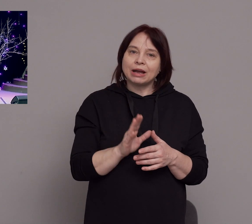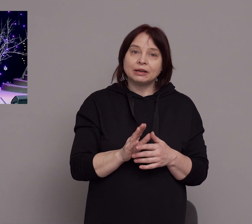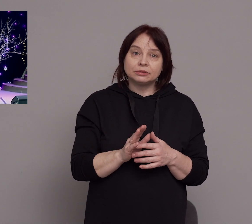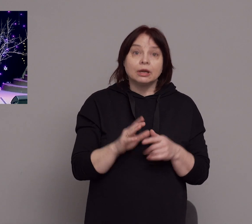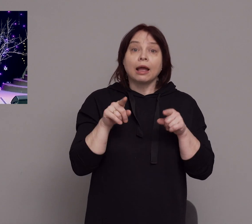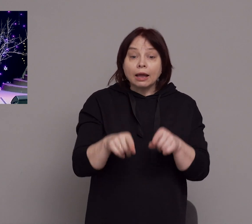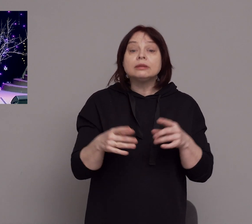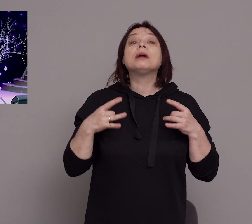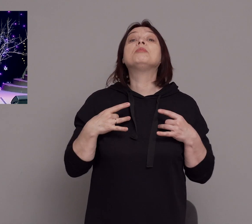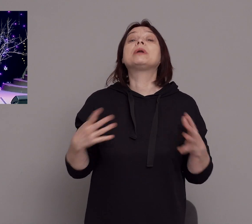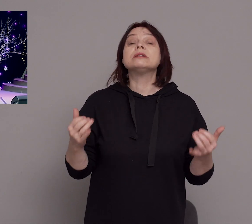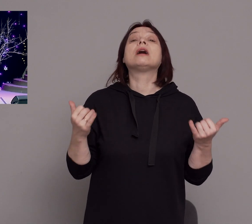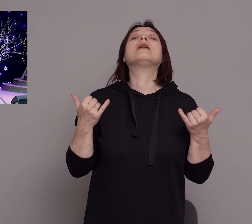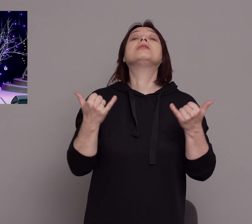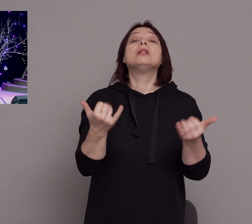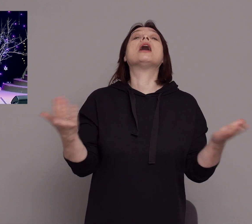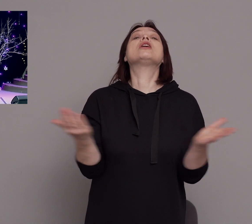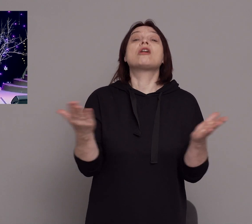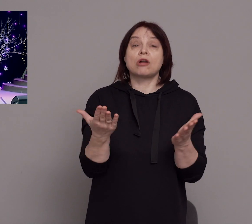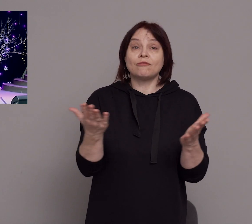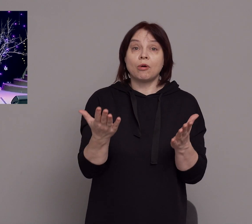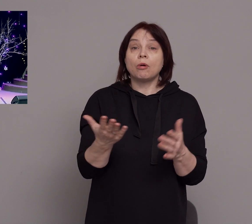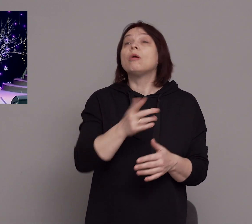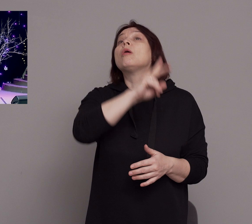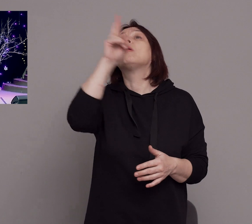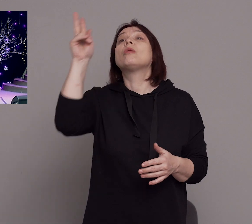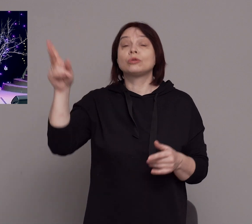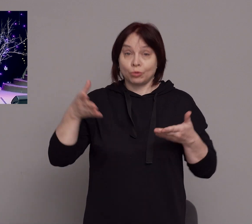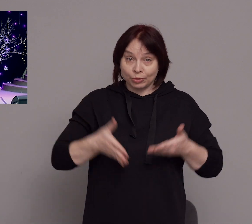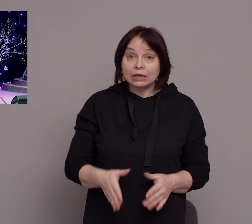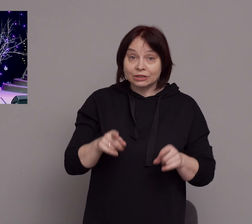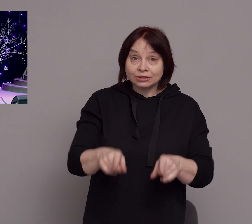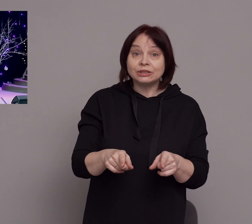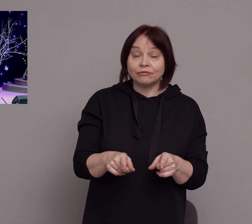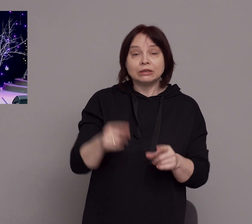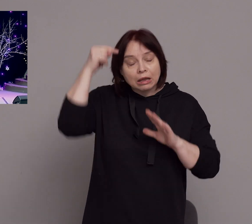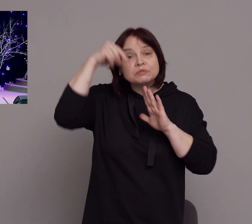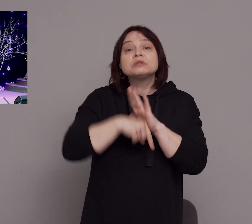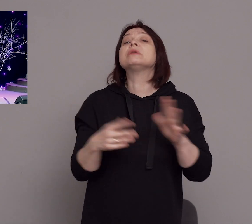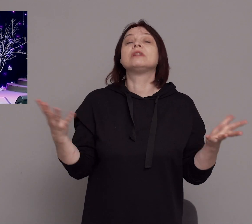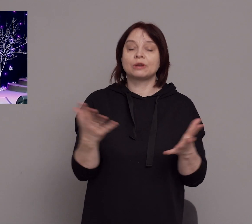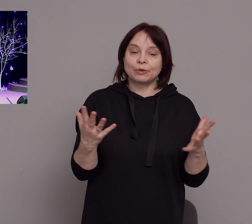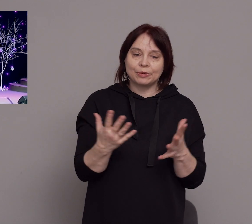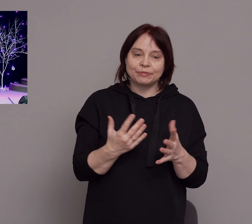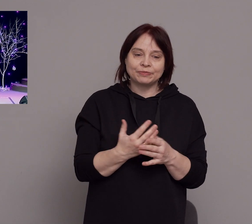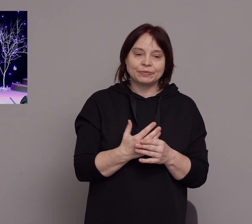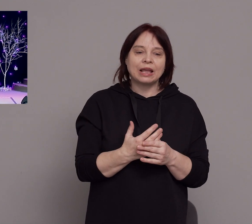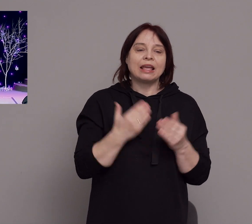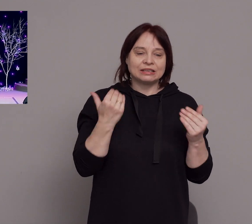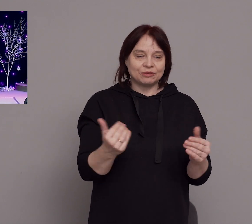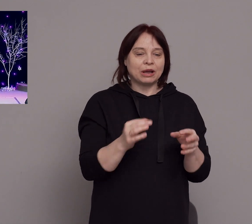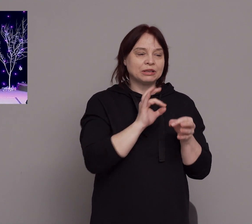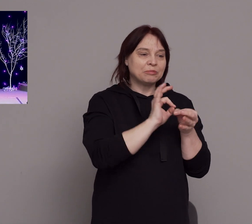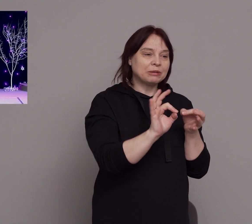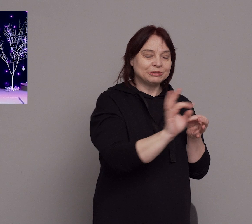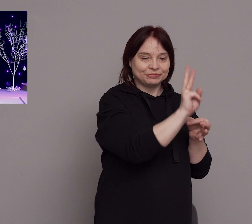кого этот праздник, ради кого Рождество, о том, в чем суть Рождества. И сейчас, когда мы будем зажигать свечу, я